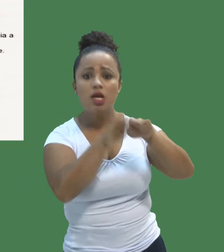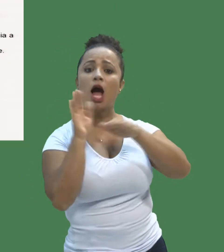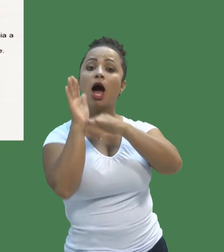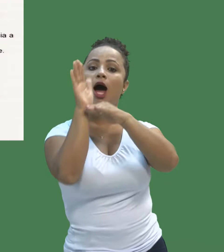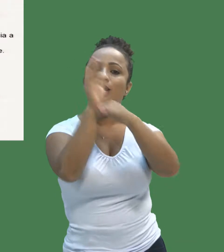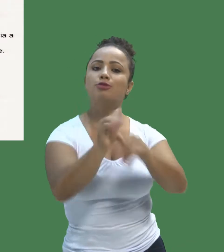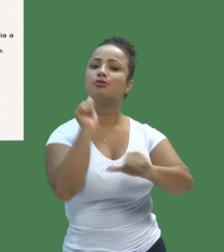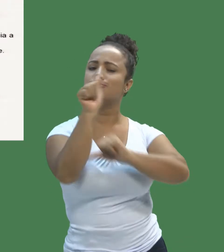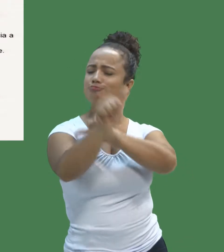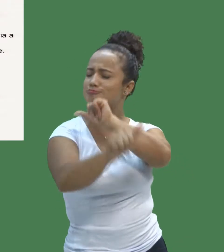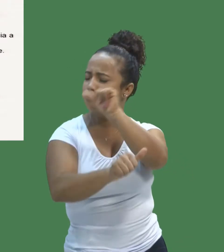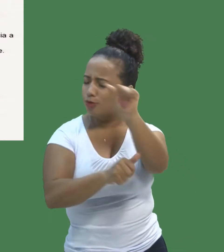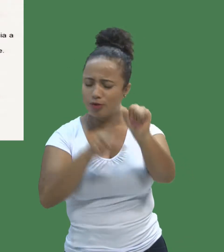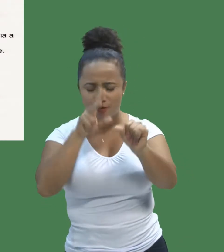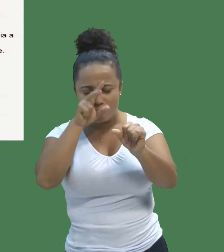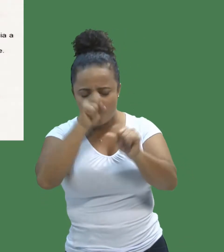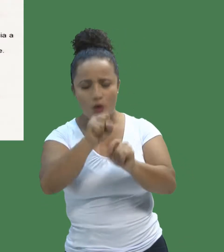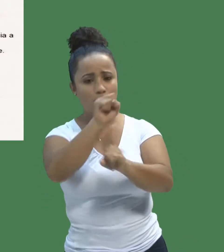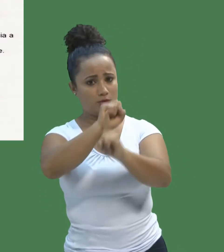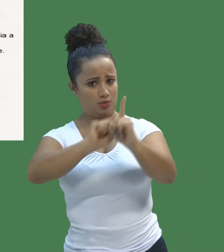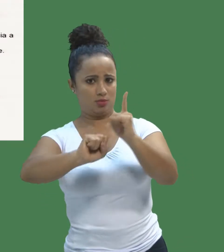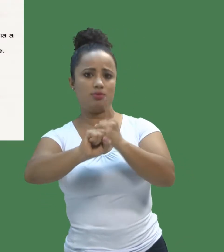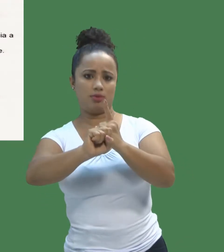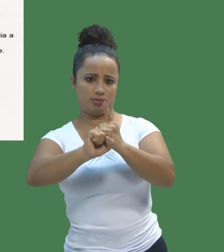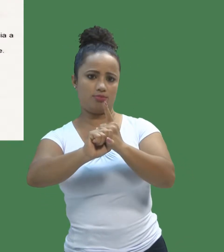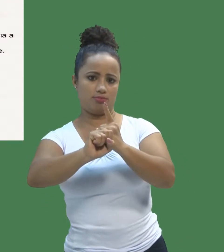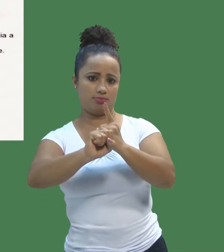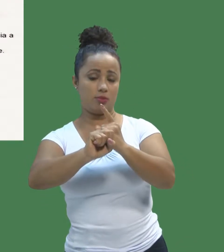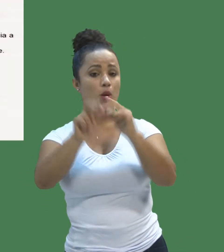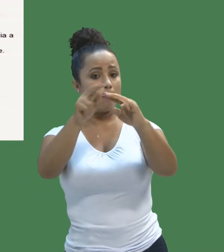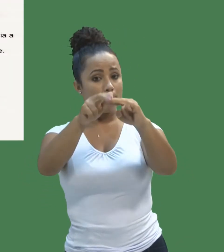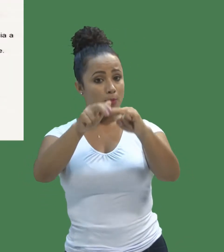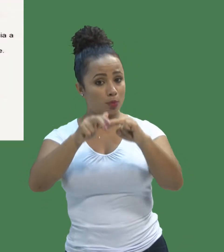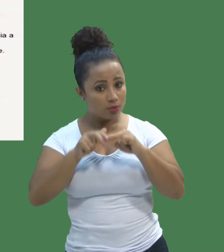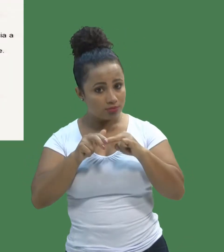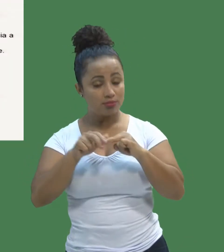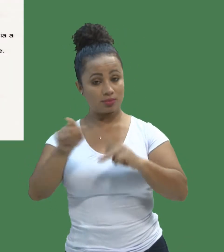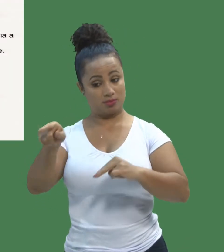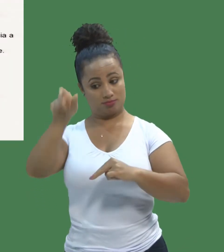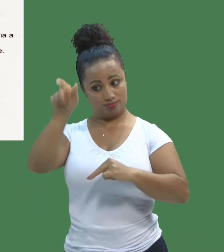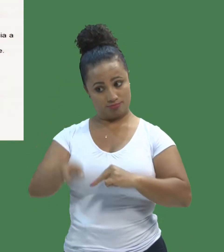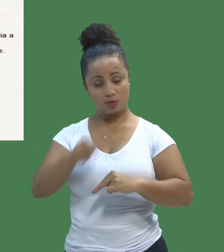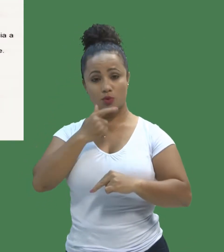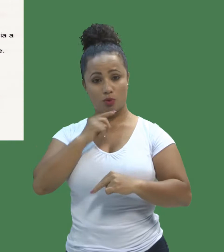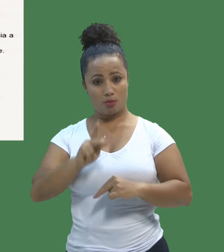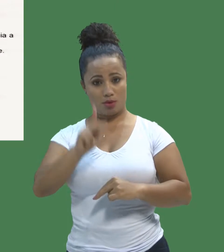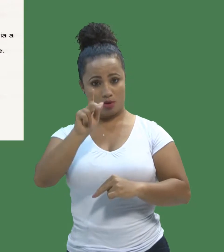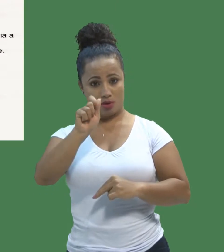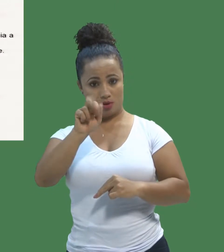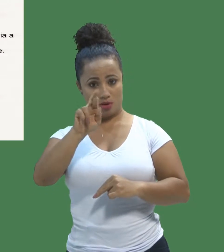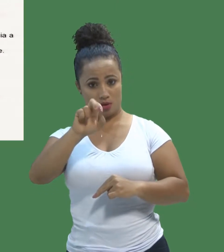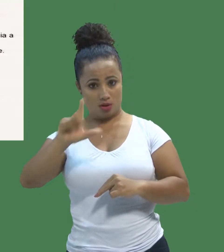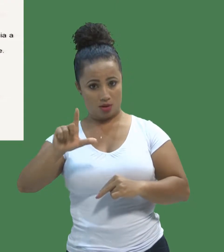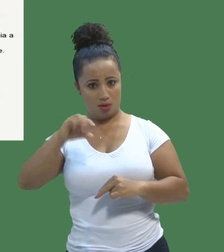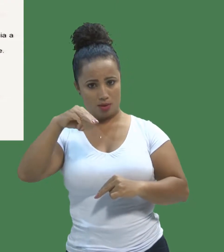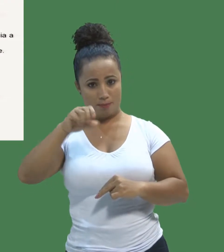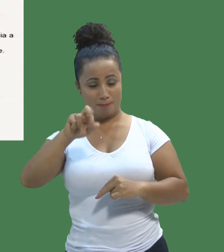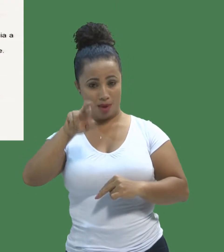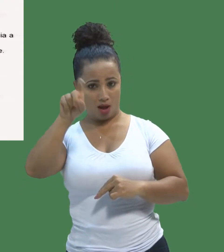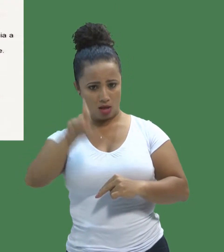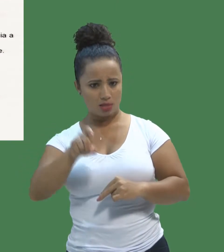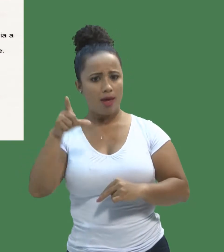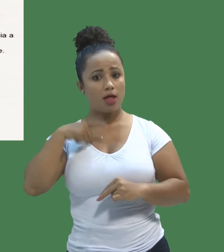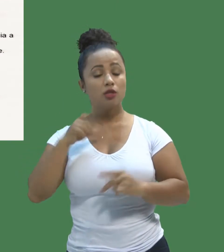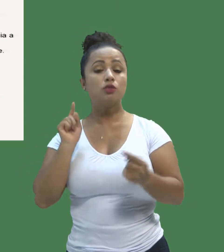Para isto, Karl Marx tinha como objeto de estudo a sociedade